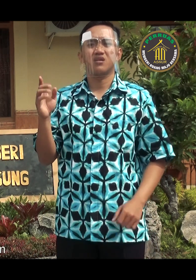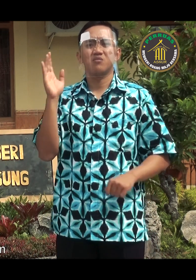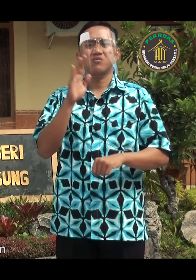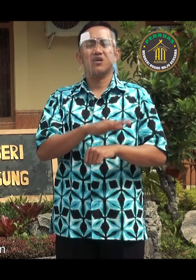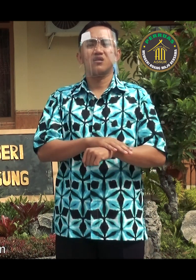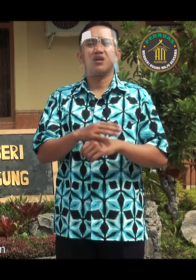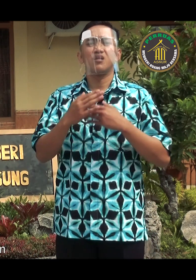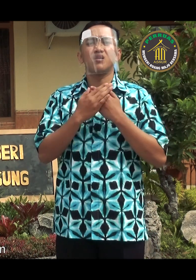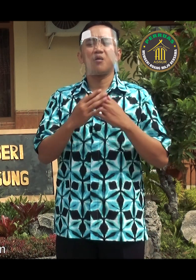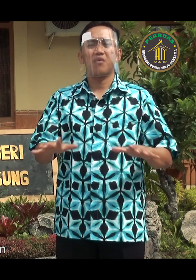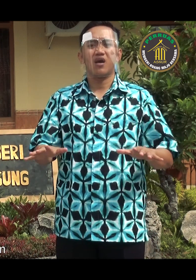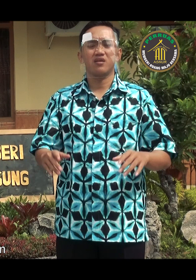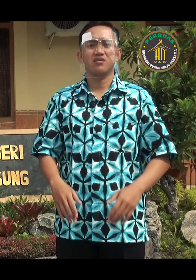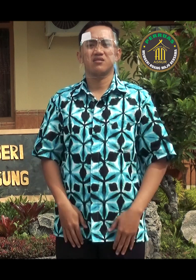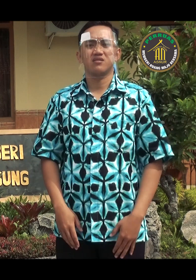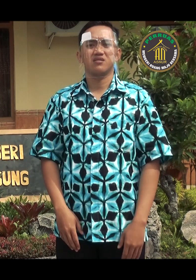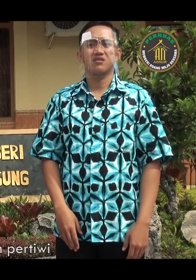Biarkan senyum